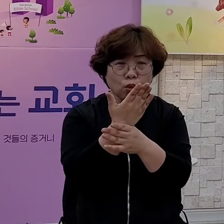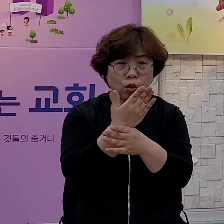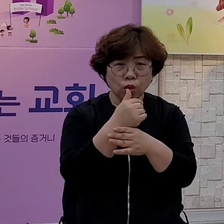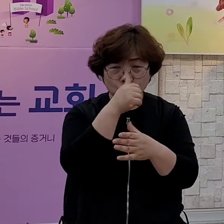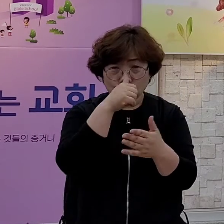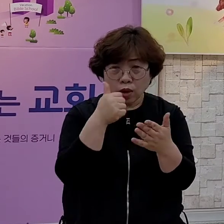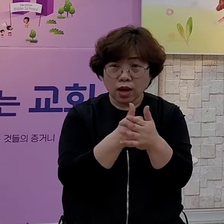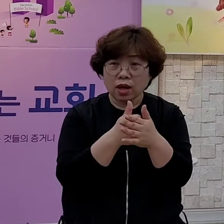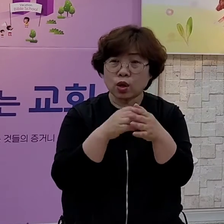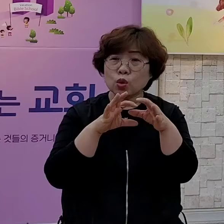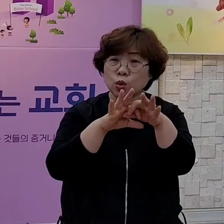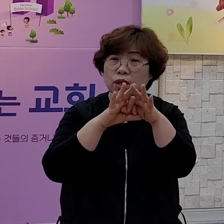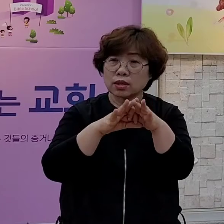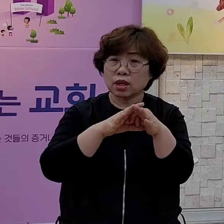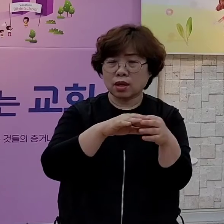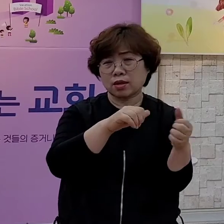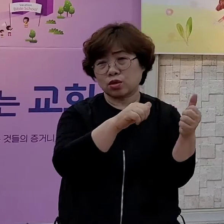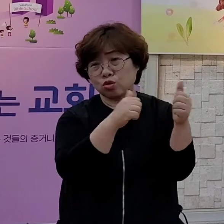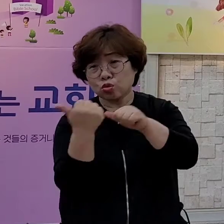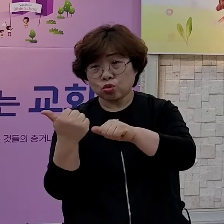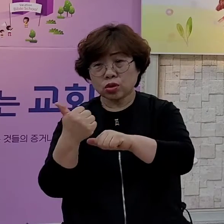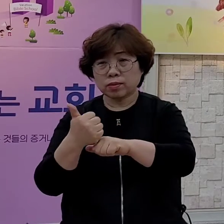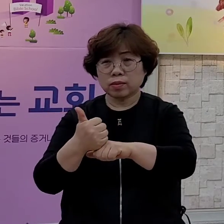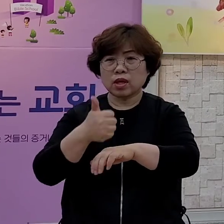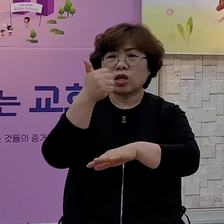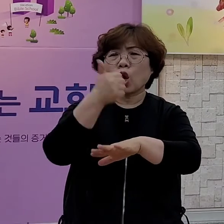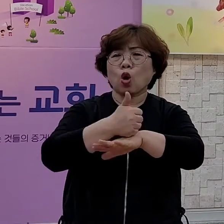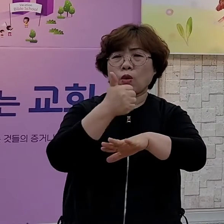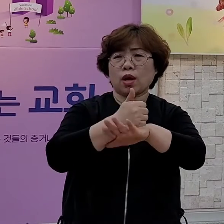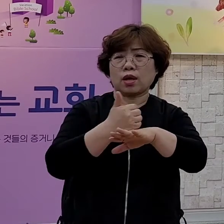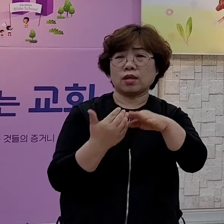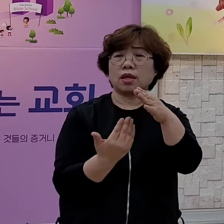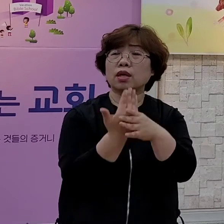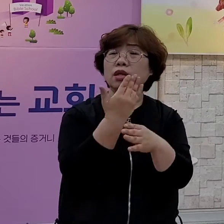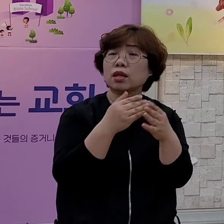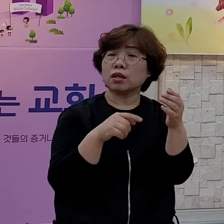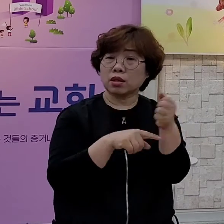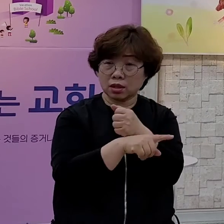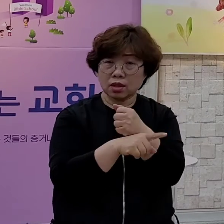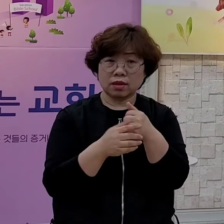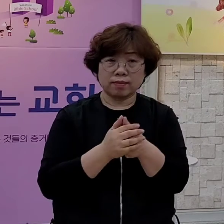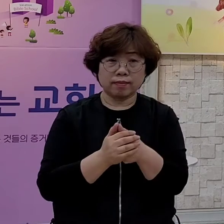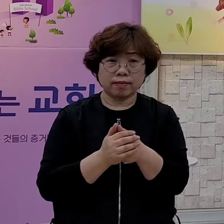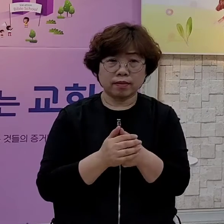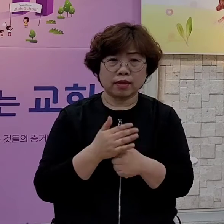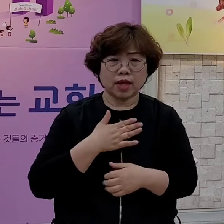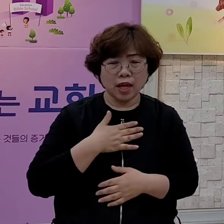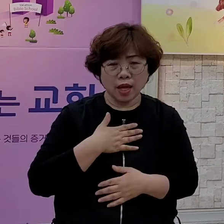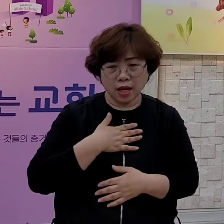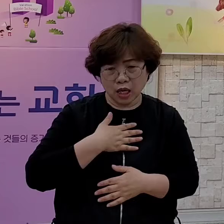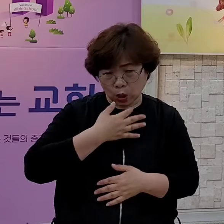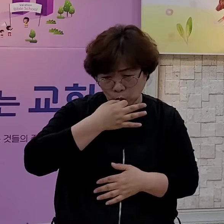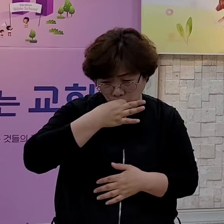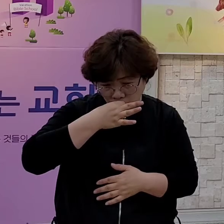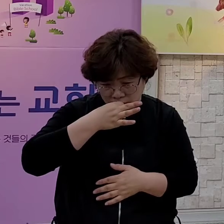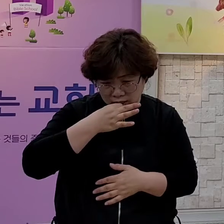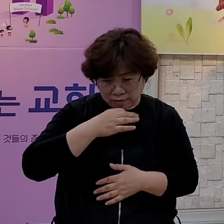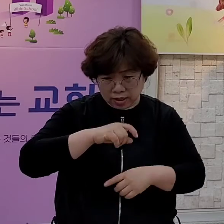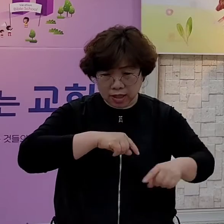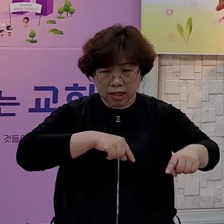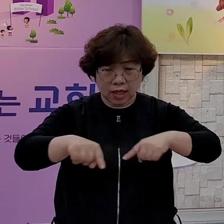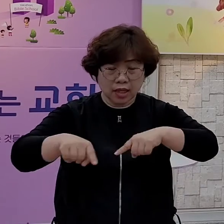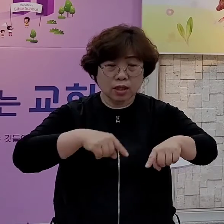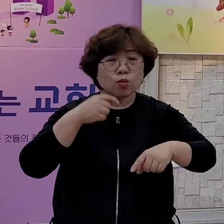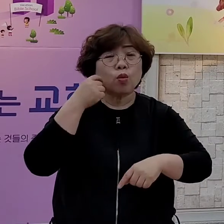문제가 정말 중요한 거예요. 욕심, 이거 하나 내가 관리하지 못하고 다스리지 못할